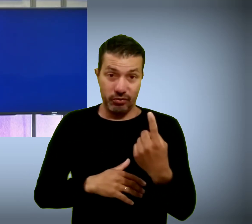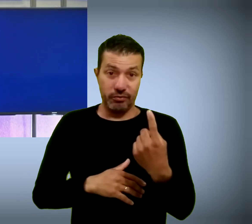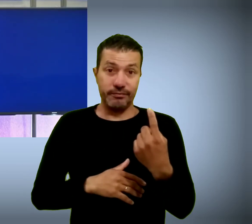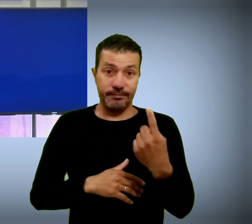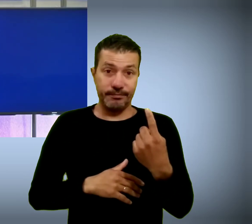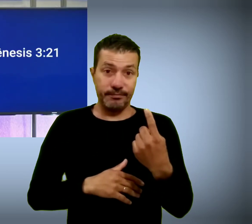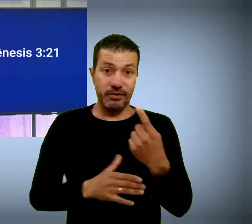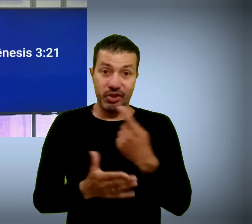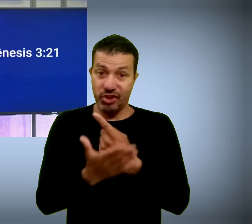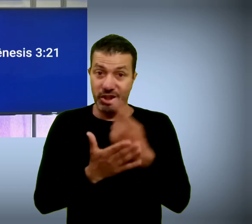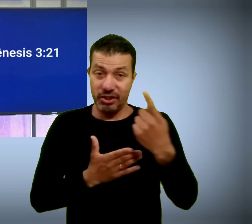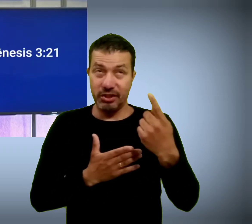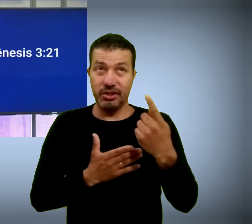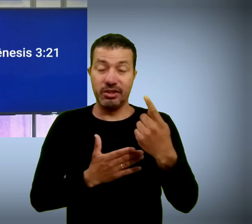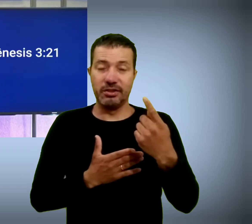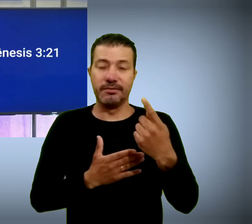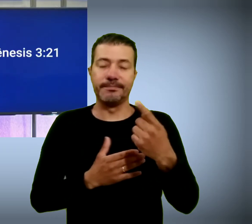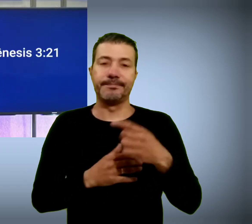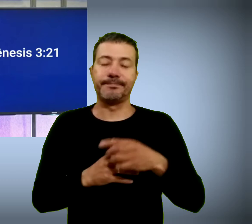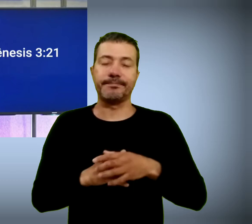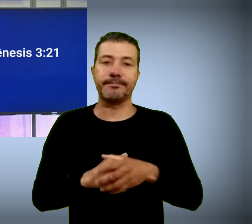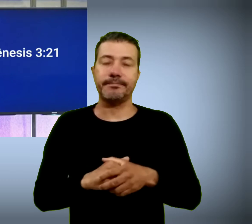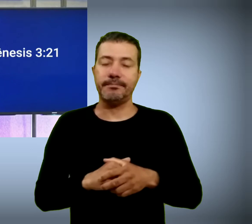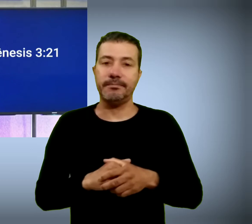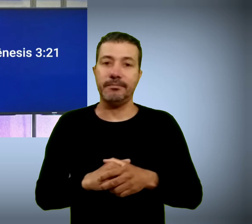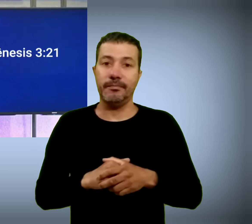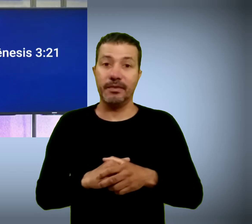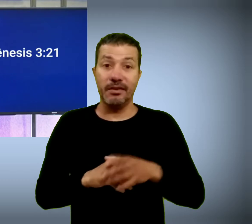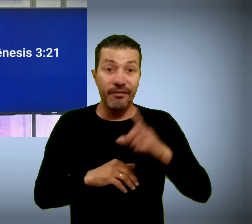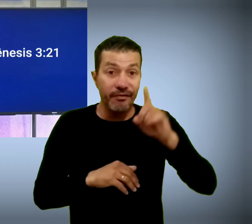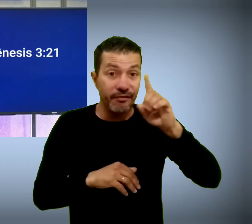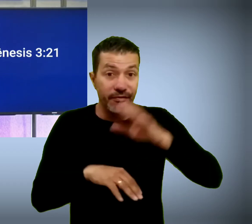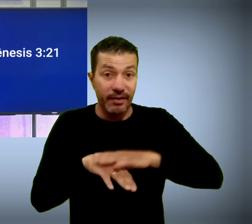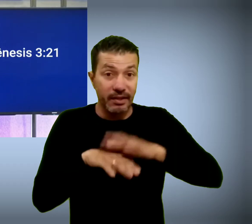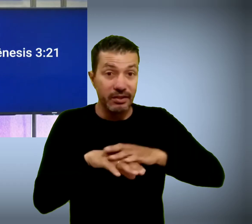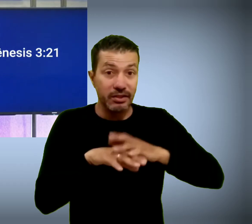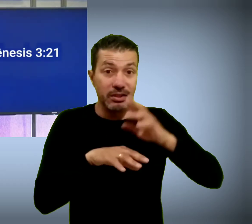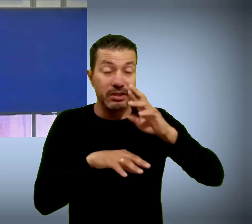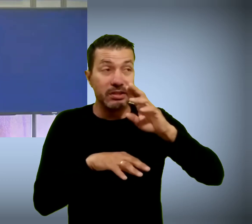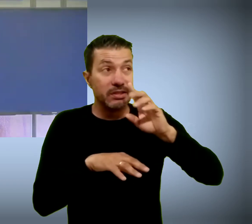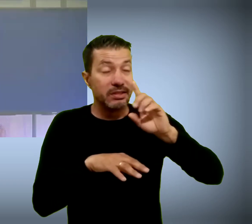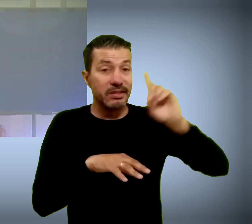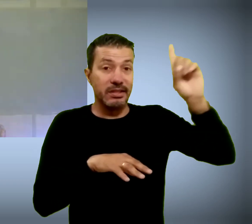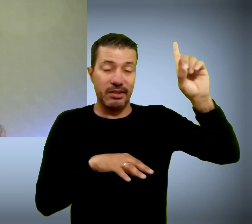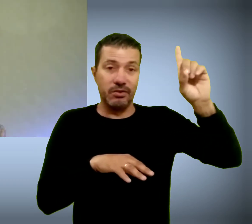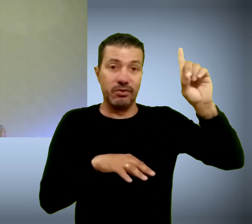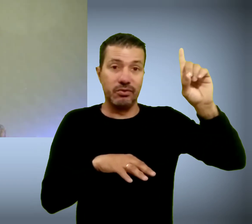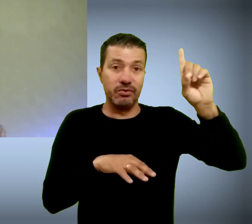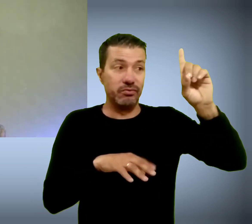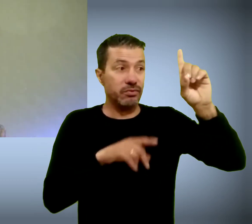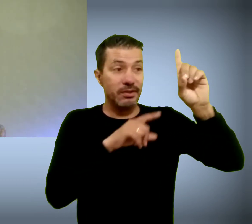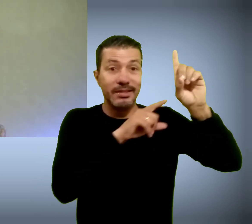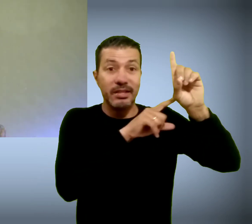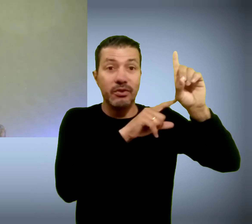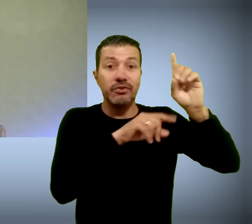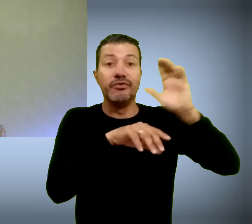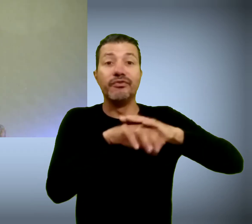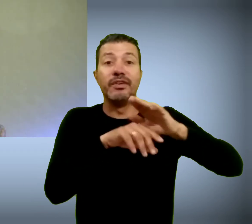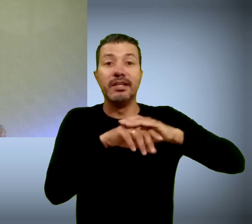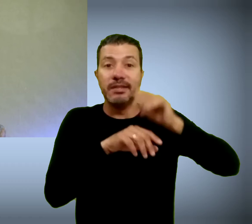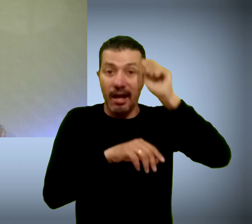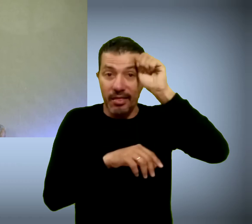capítulo 3 de Gênesis. E fez o Senhor Deus a Adão e a sua mulher túnicas de